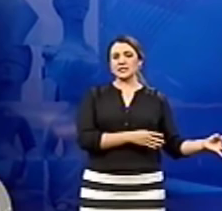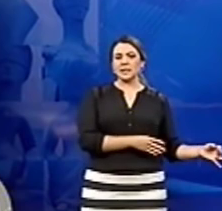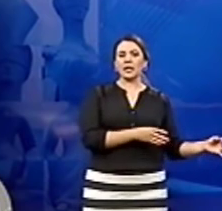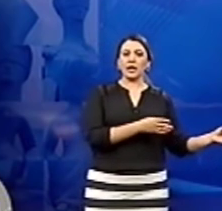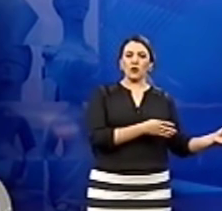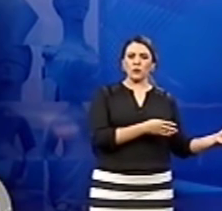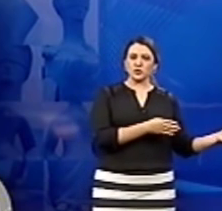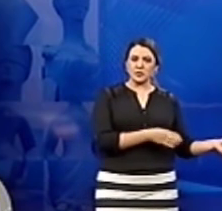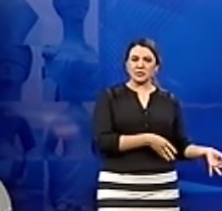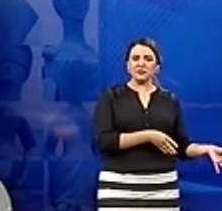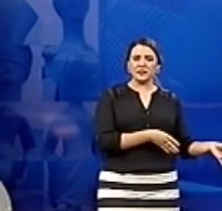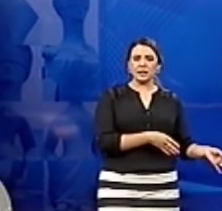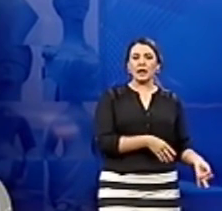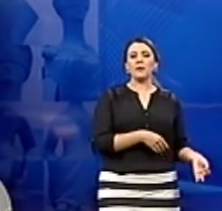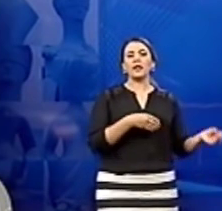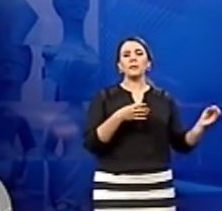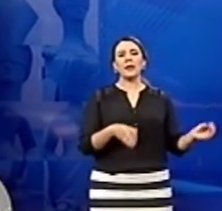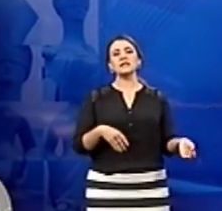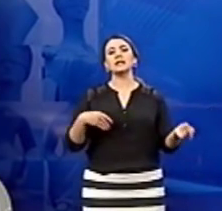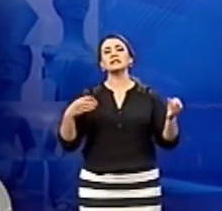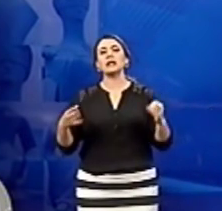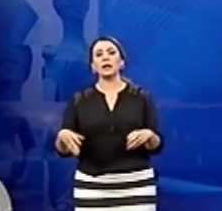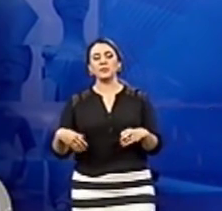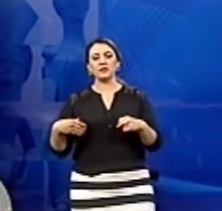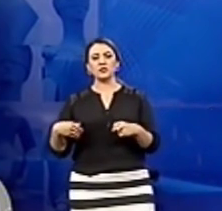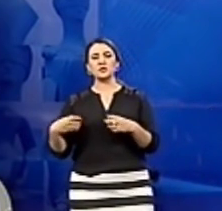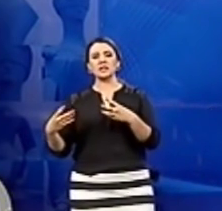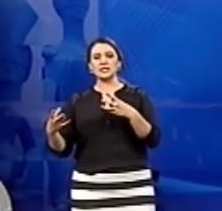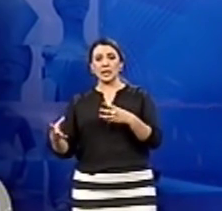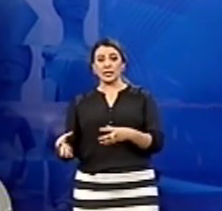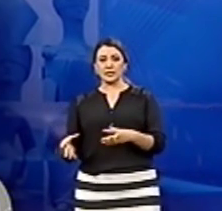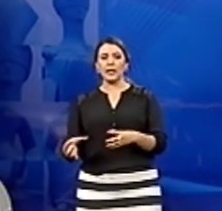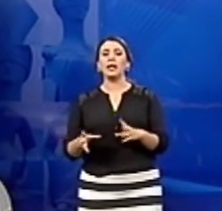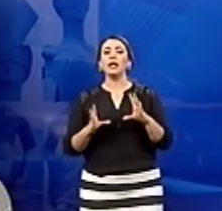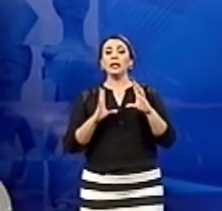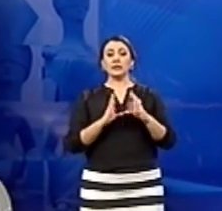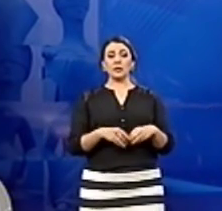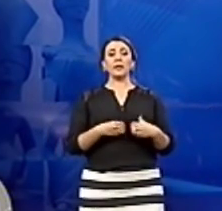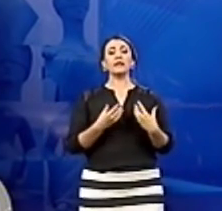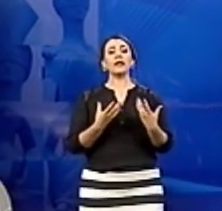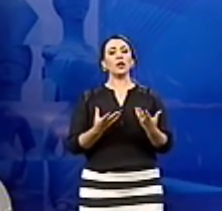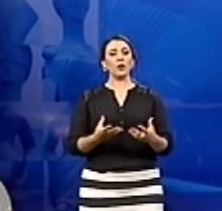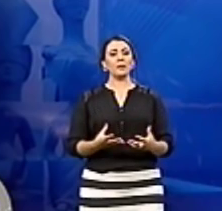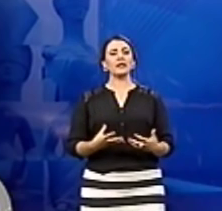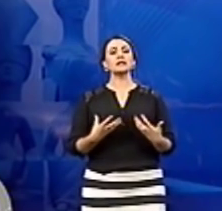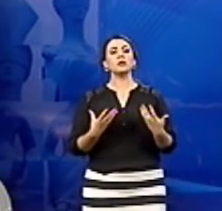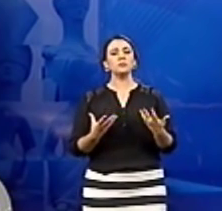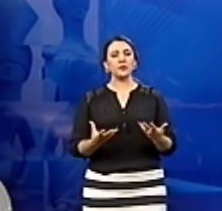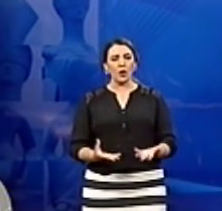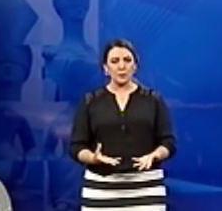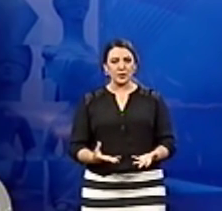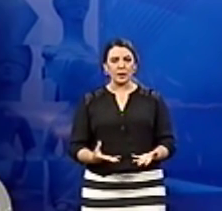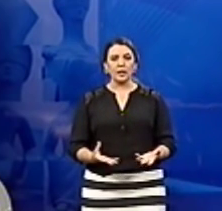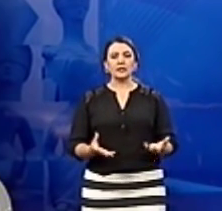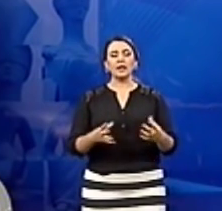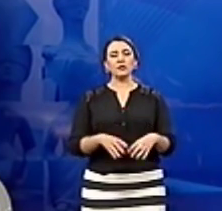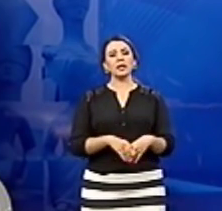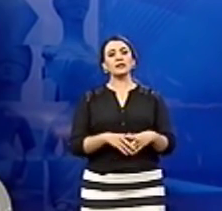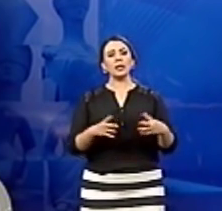que pese estarem na Constituição Federal, em que pese estarem previstos na CLT, também tem regulamentação própria, tá? Não dá tempo